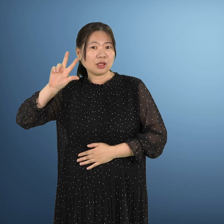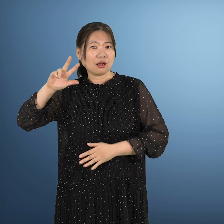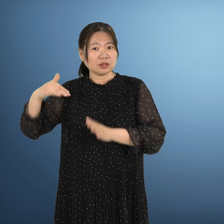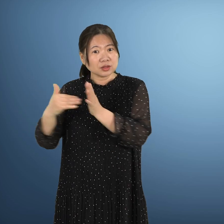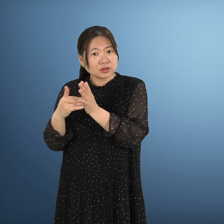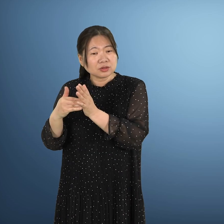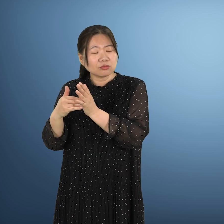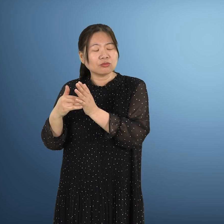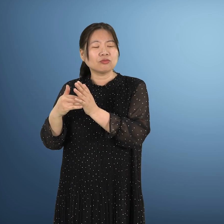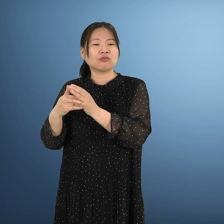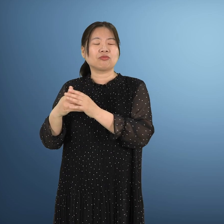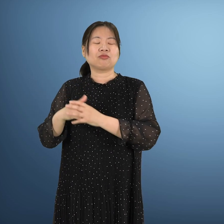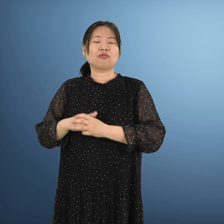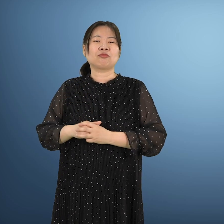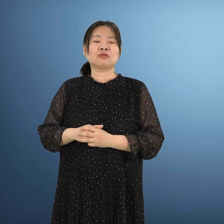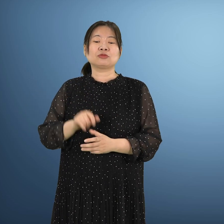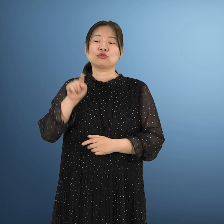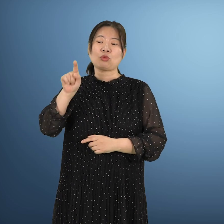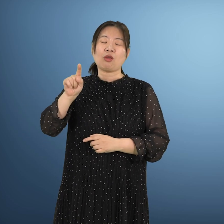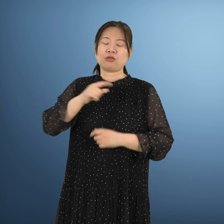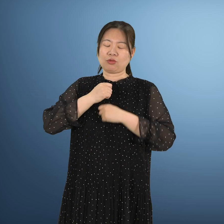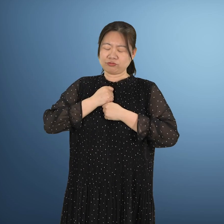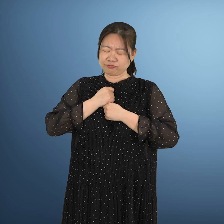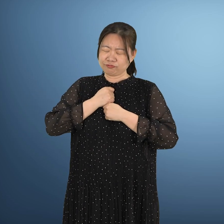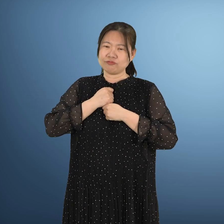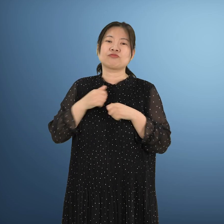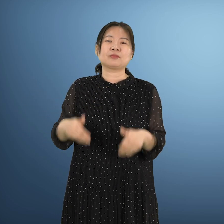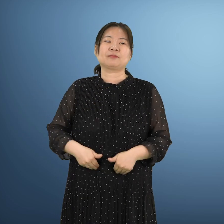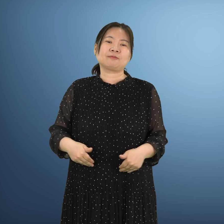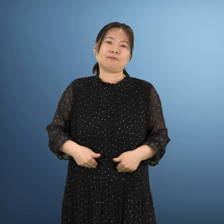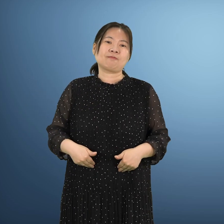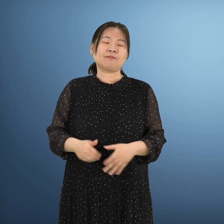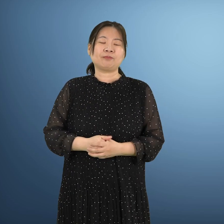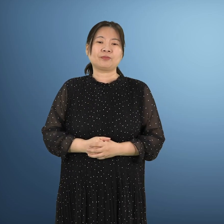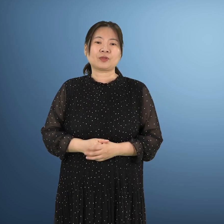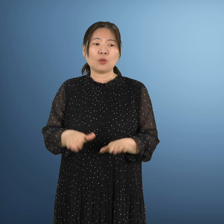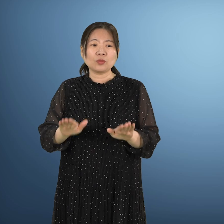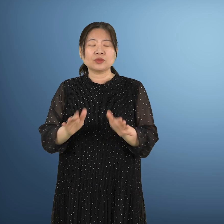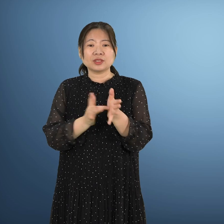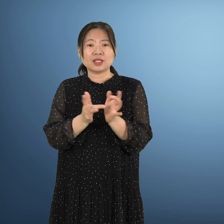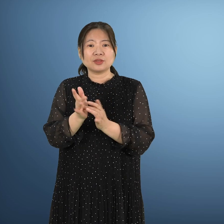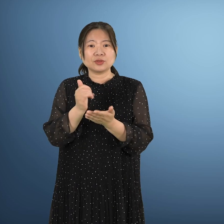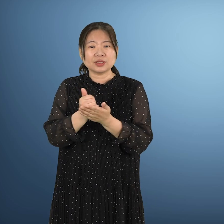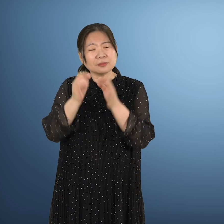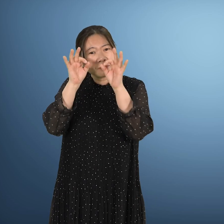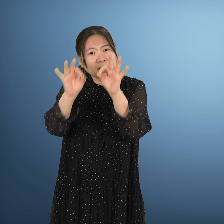했으면 그것을 지키라 그 말이죠. 근데 오늘 예수님은